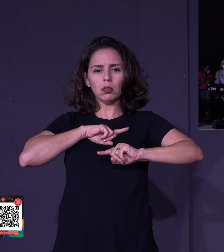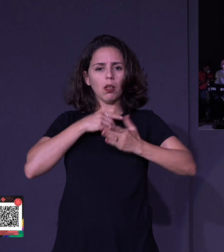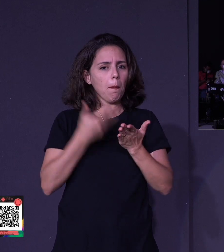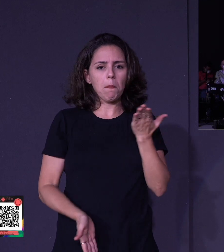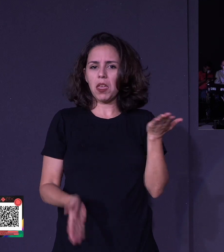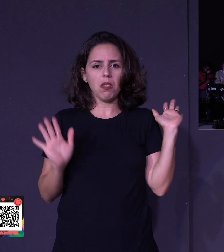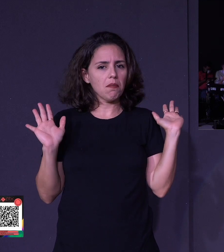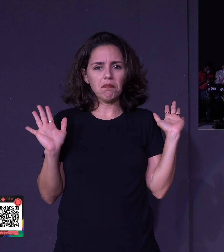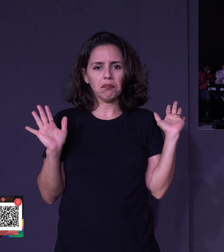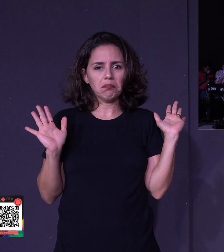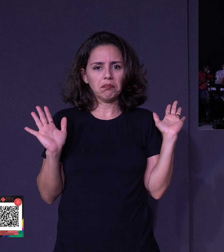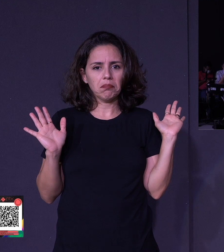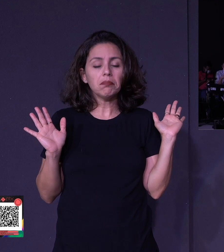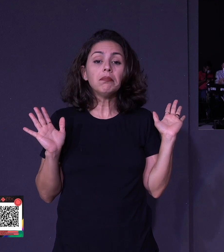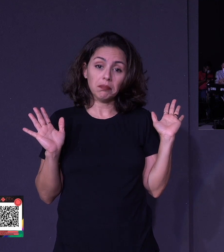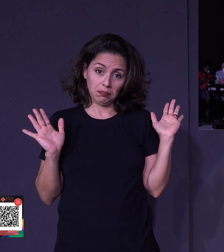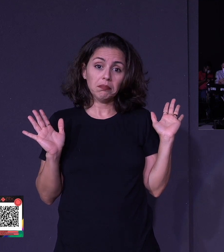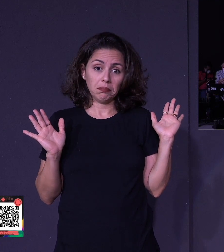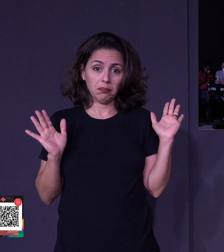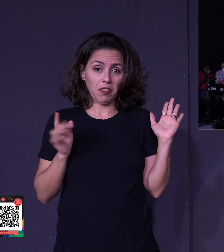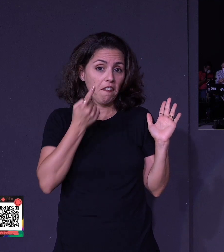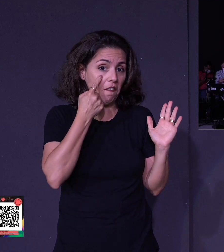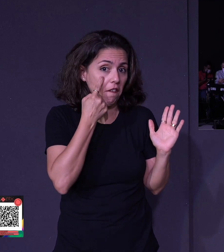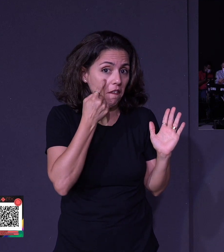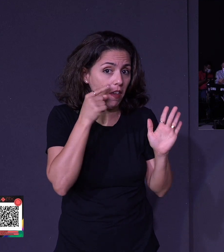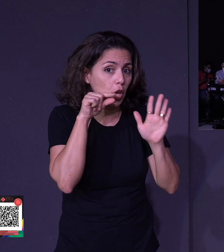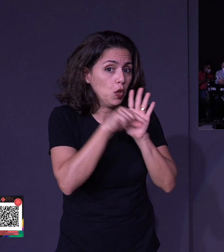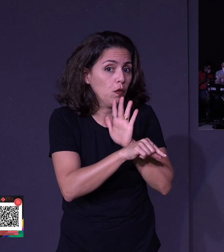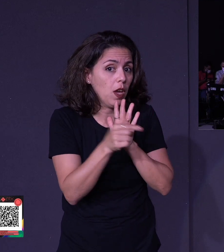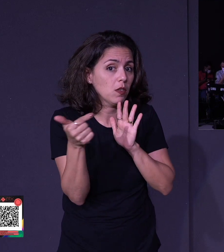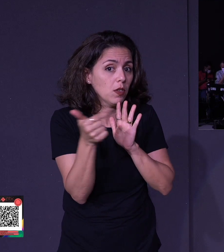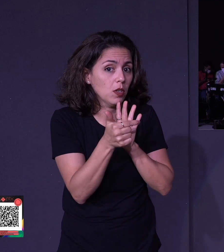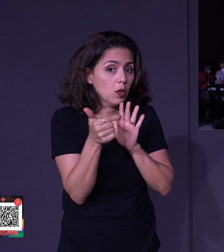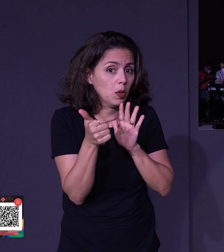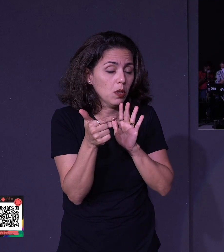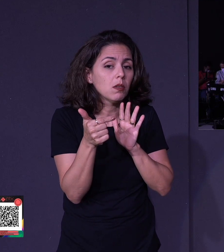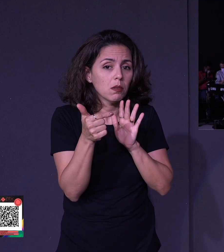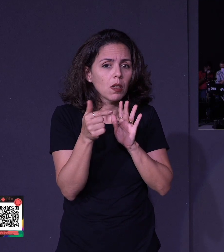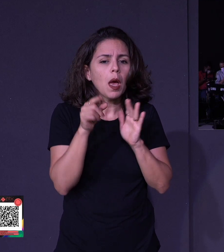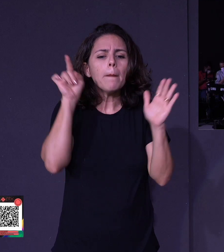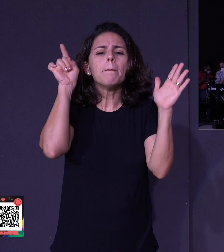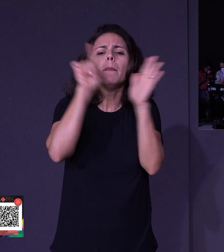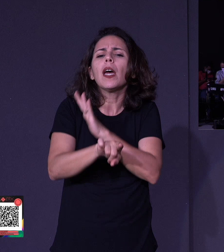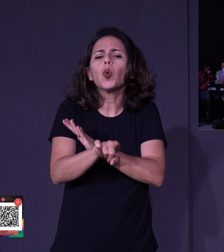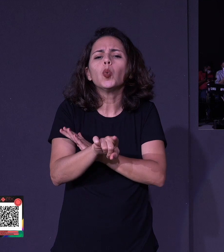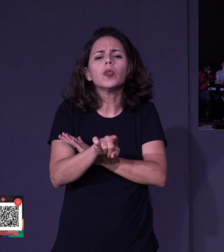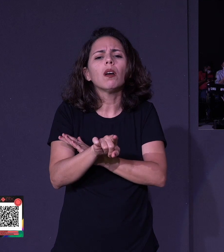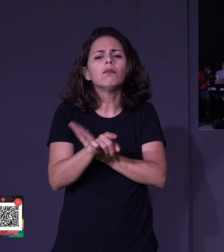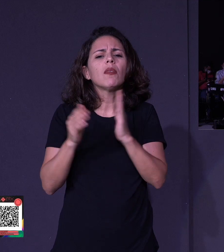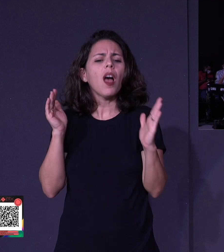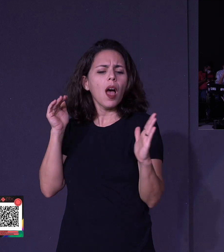Veja o verso 22. A pergunta feita é: até quando vocês inexperientes